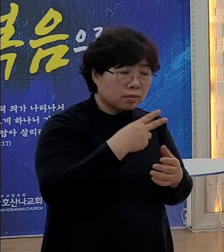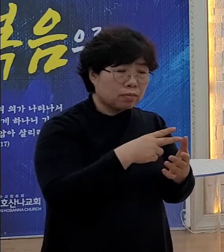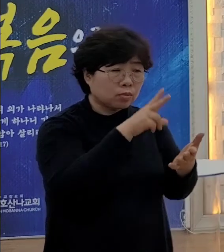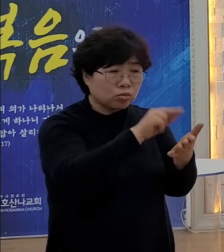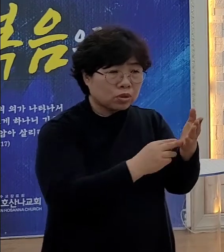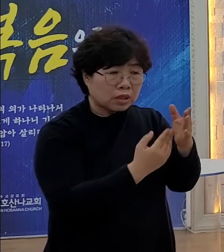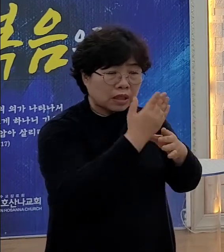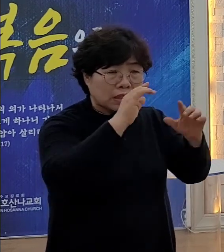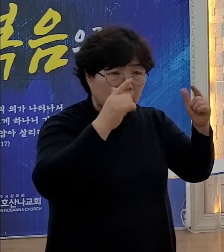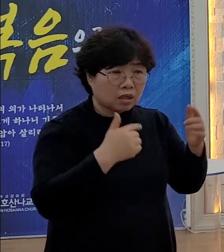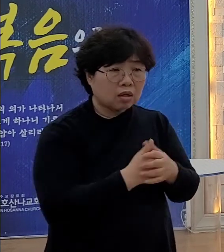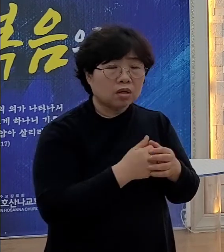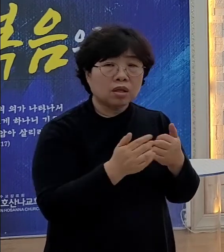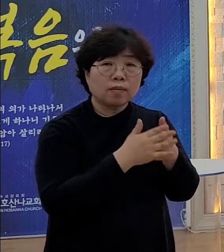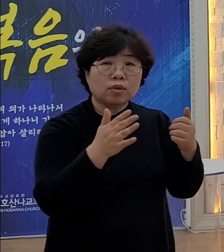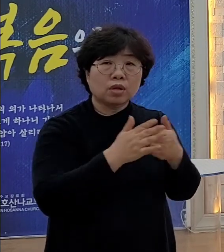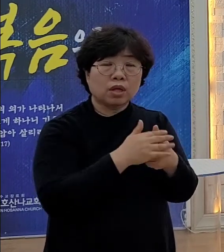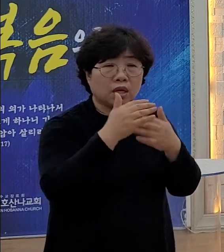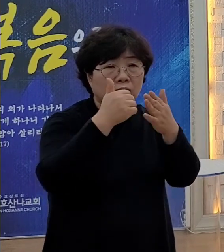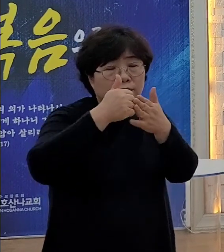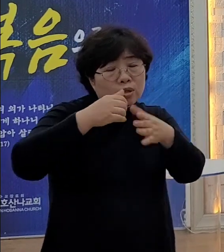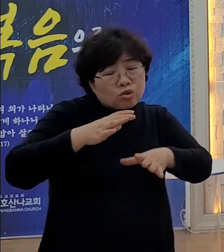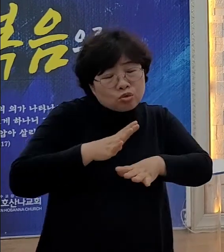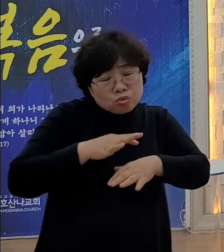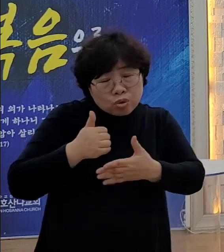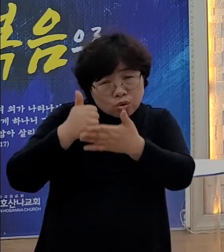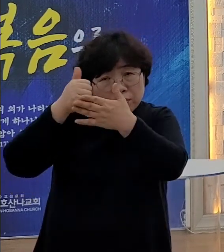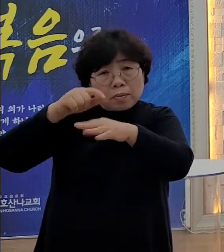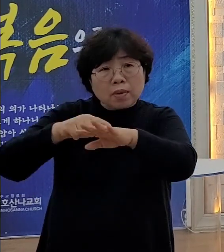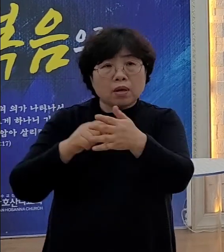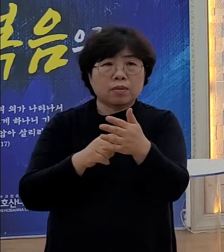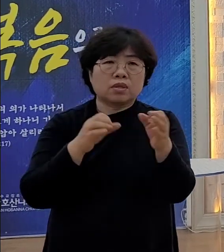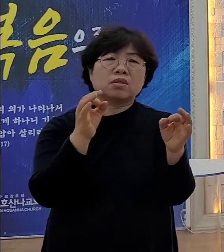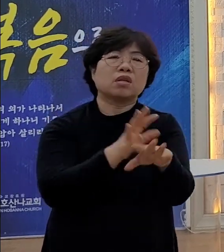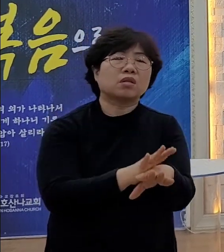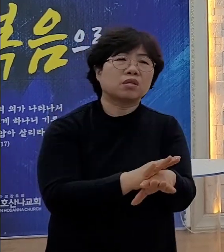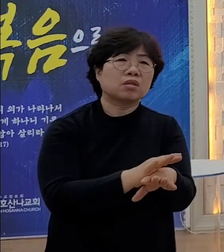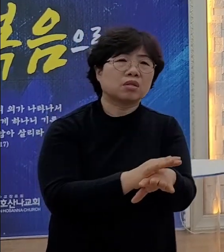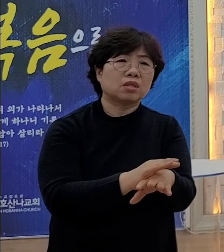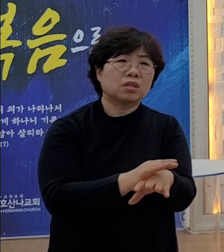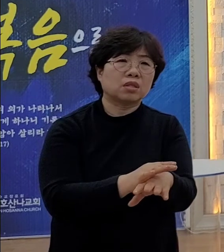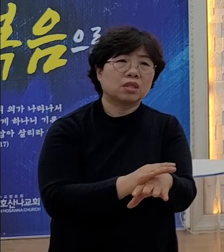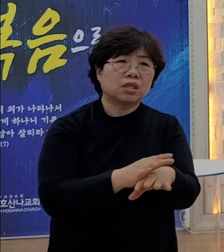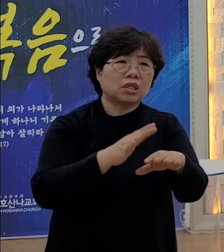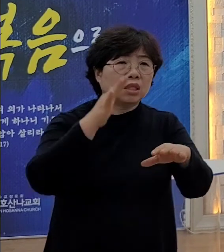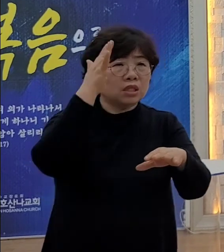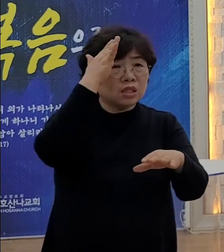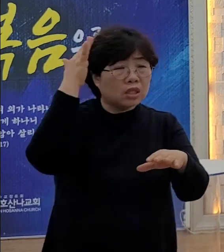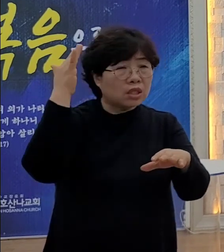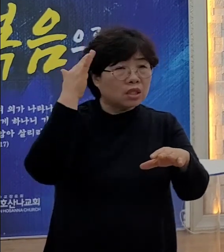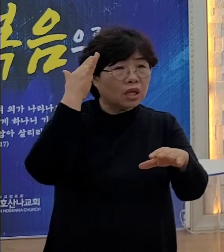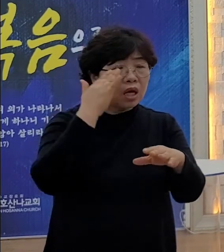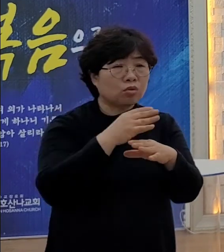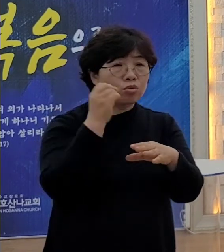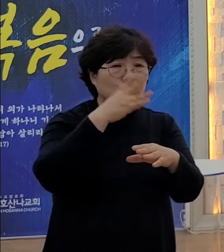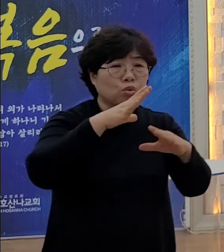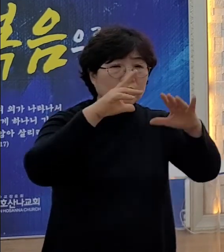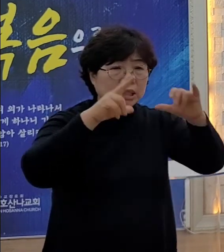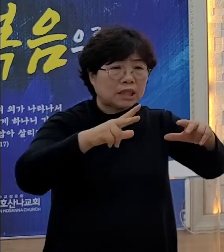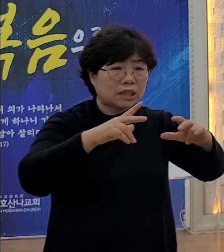생긴단 말이죠. 그러니까 하나님을 안 두려워해요. 이 시대의 비극입니다. 이게 바로 문제였다라는 사실을